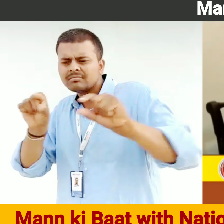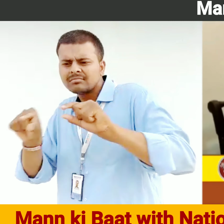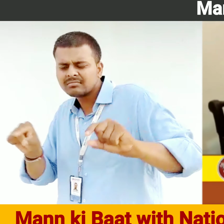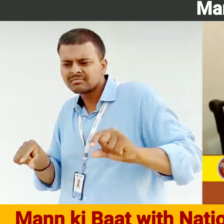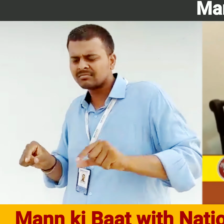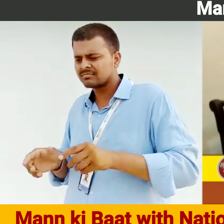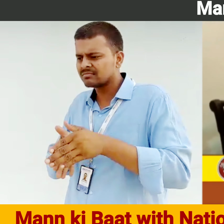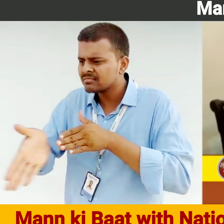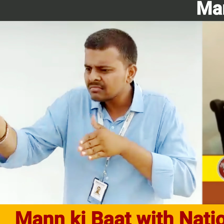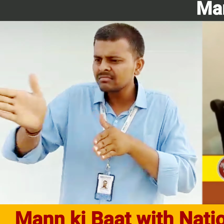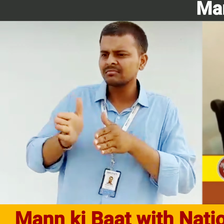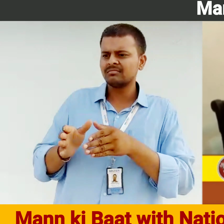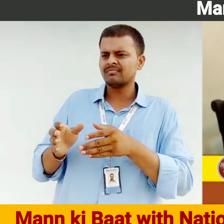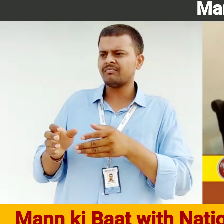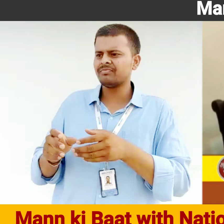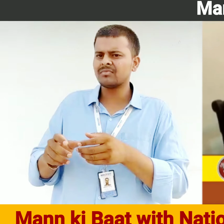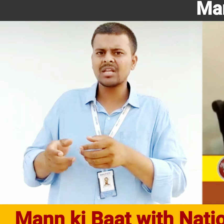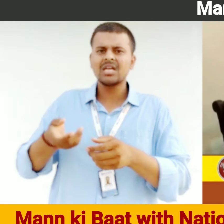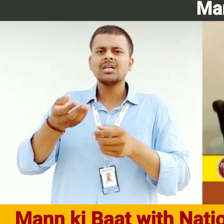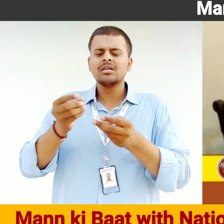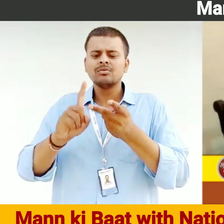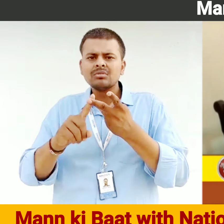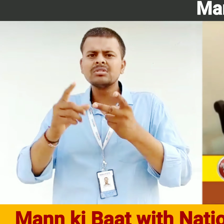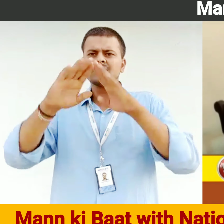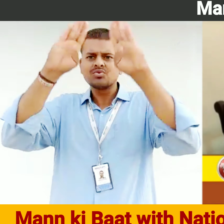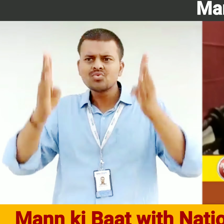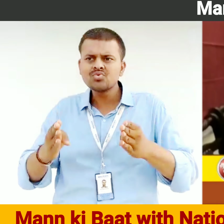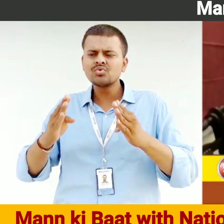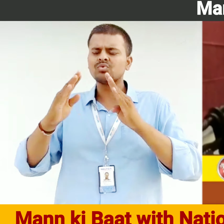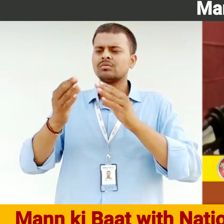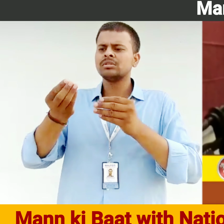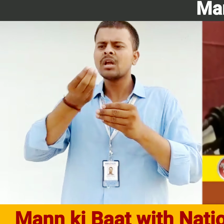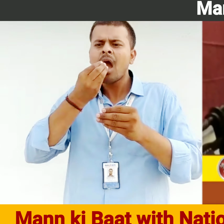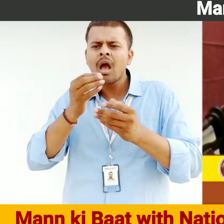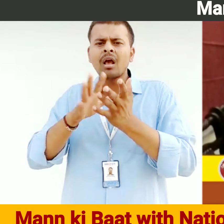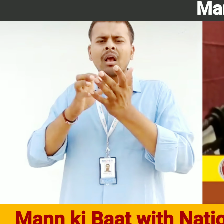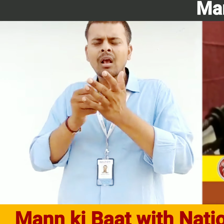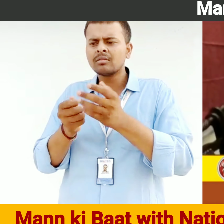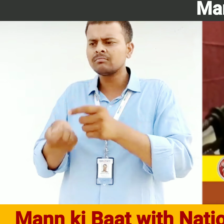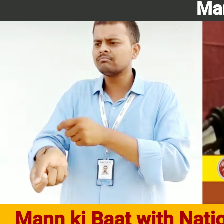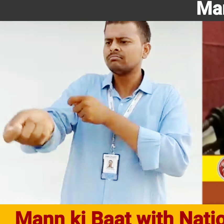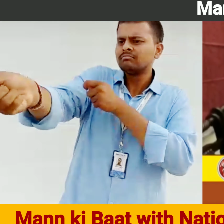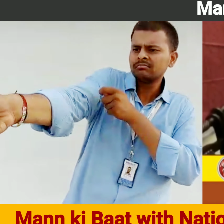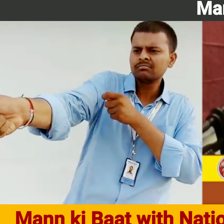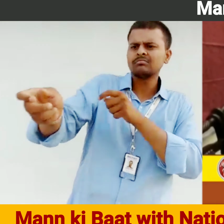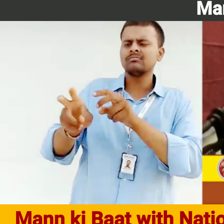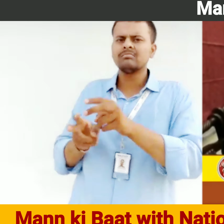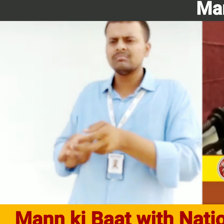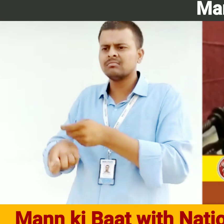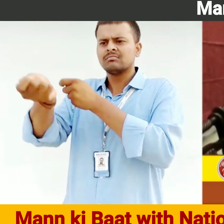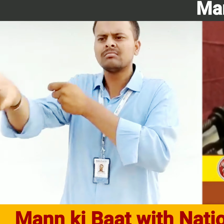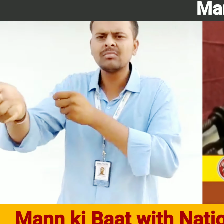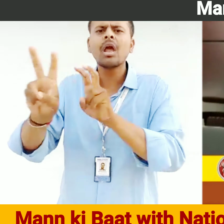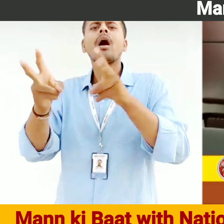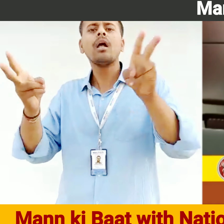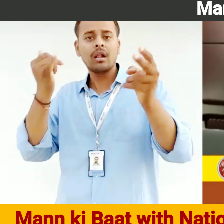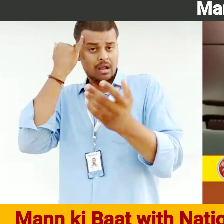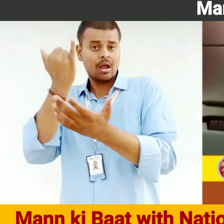शिक्षकों और छात्रों ने मिलकर किए हैं। ऑनलाइन क्लासेस, वीडियो क्लासेस, उसको